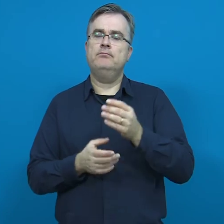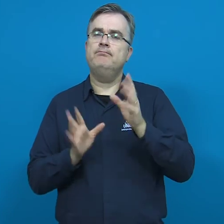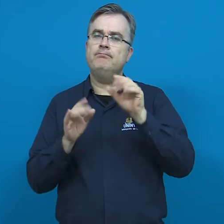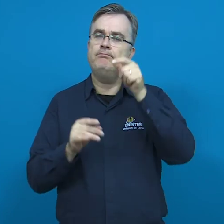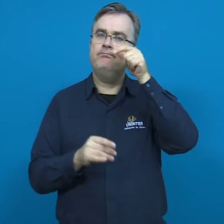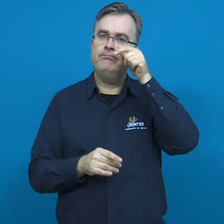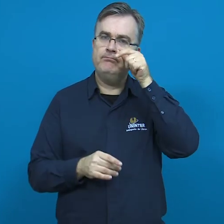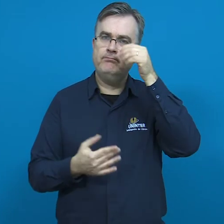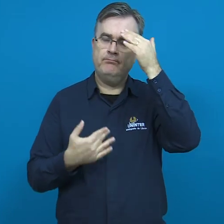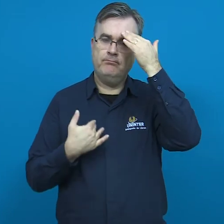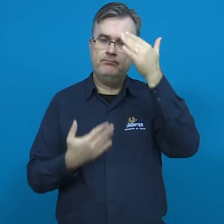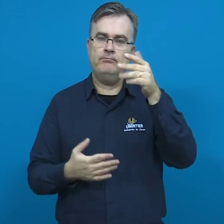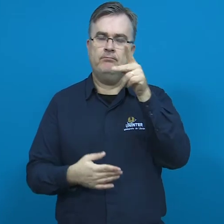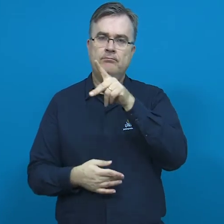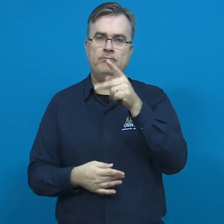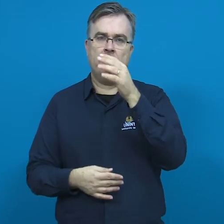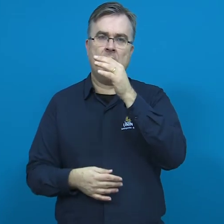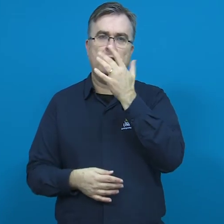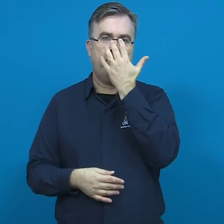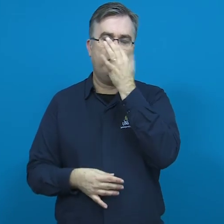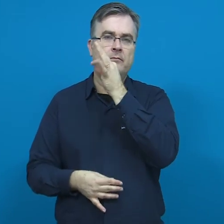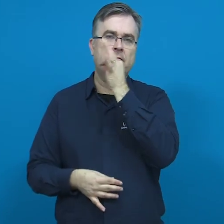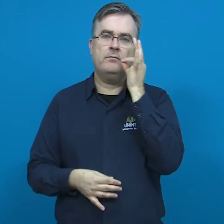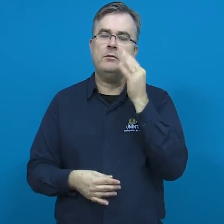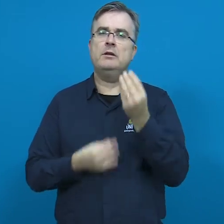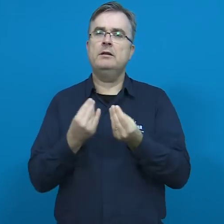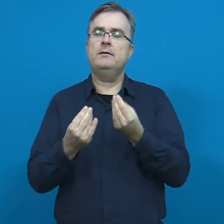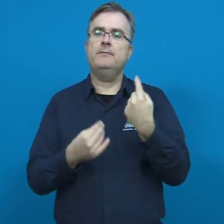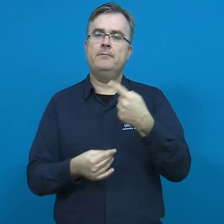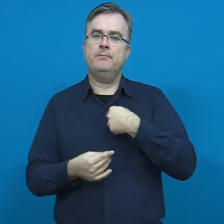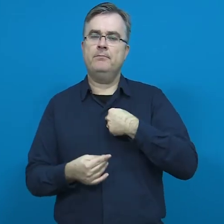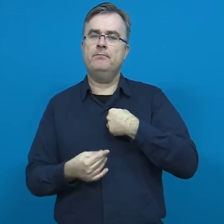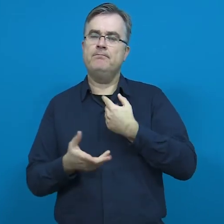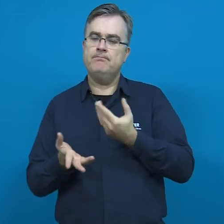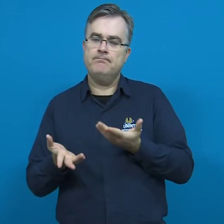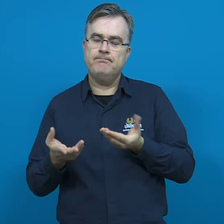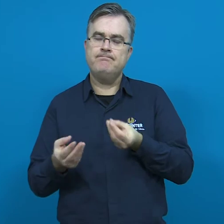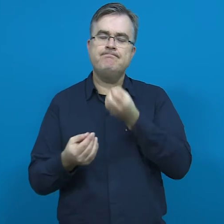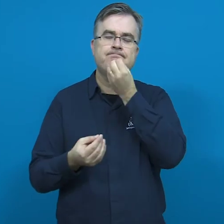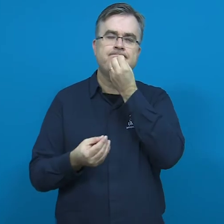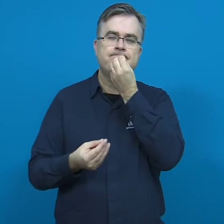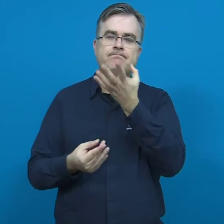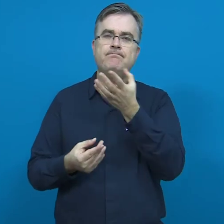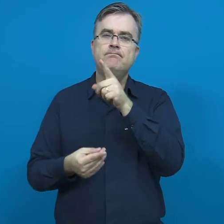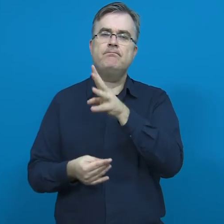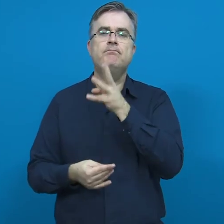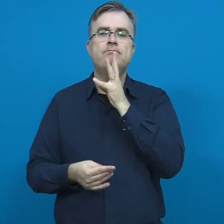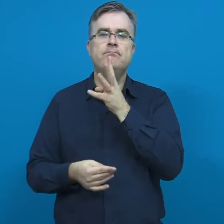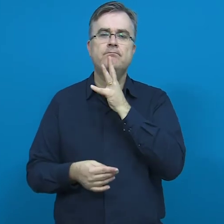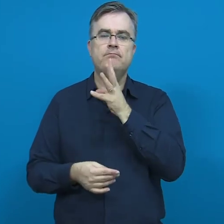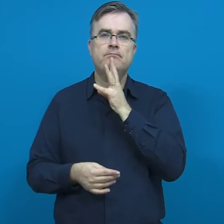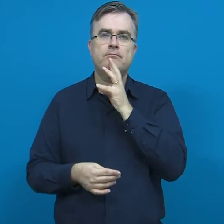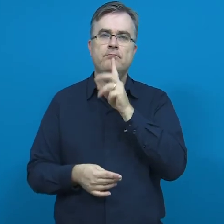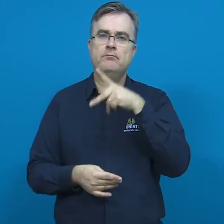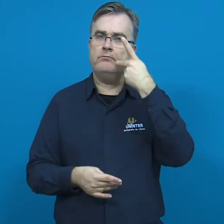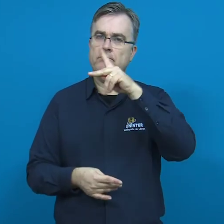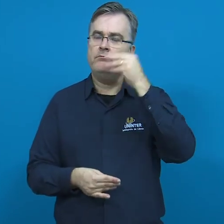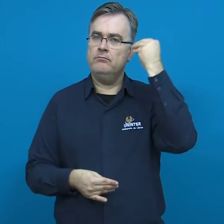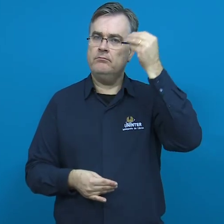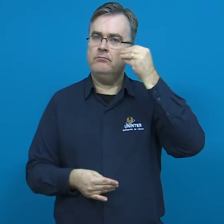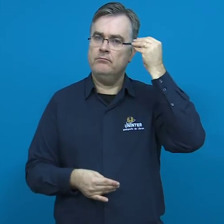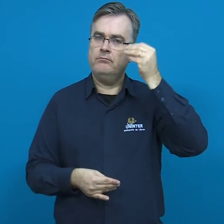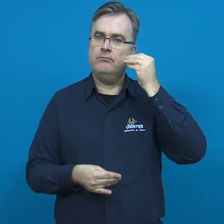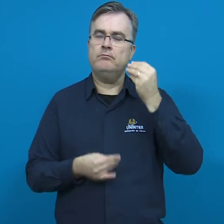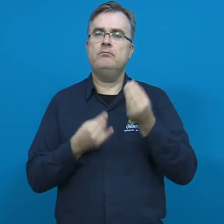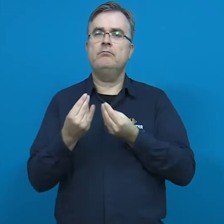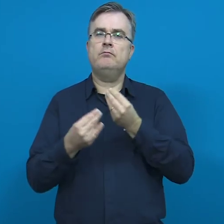a sua audiência, agradeço aí a professora Vanessa por ter nos brindado aí com o seu conhecimento, com a